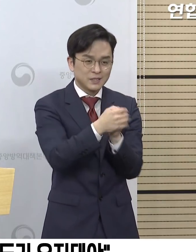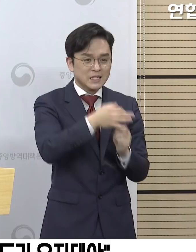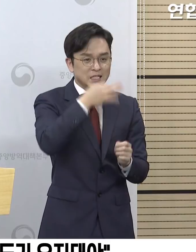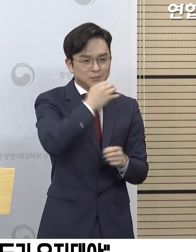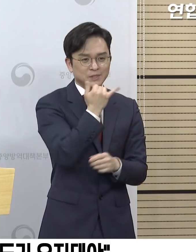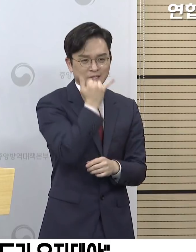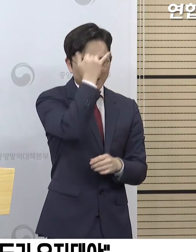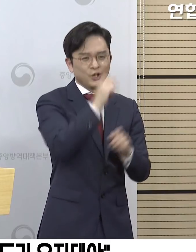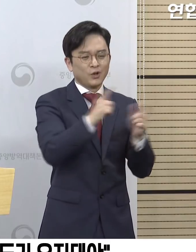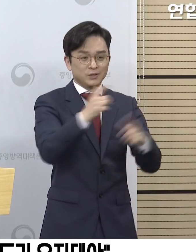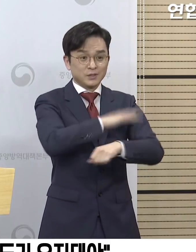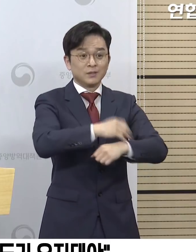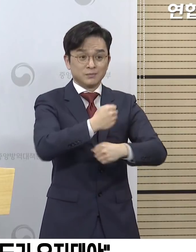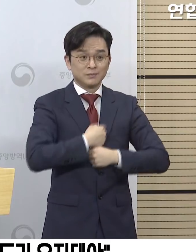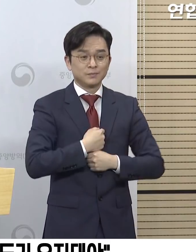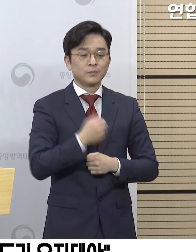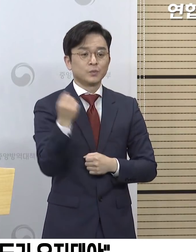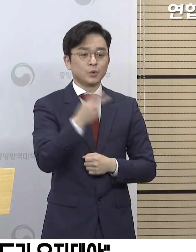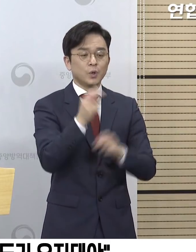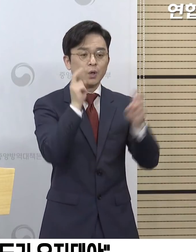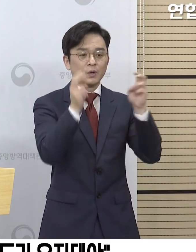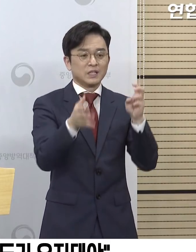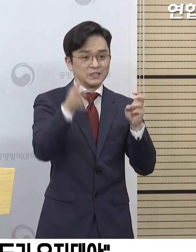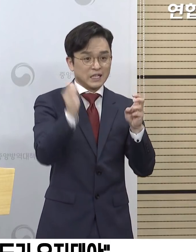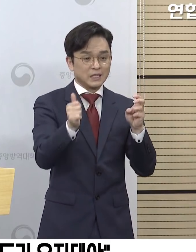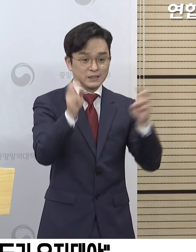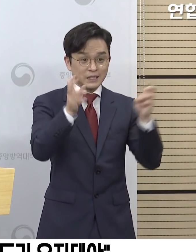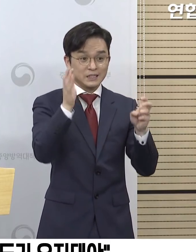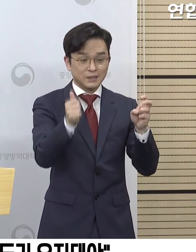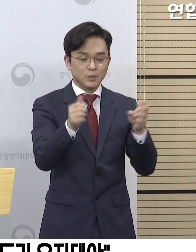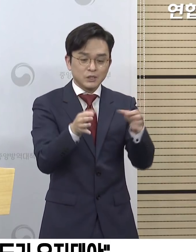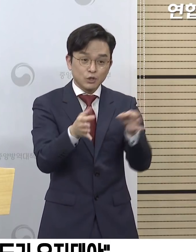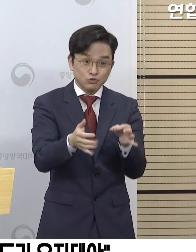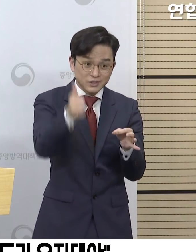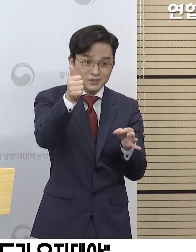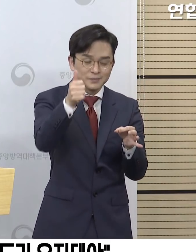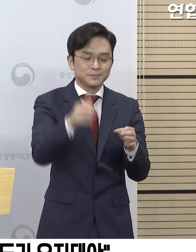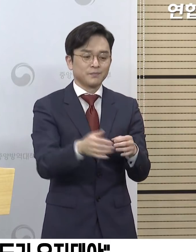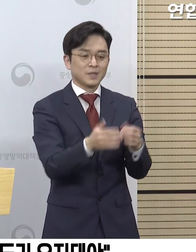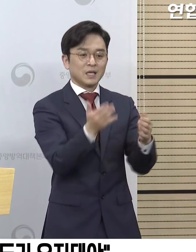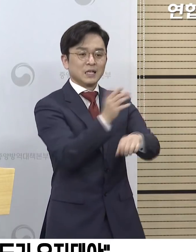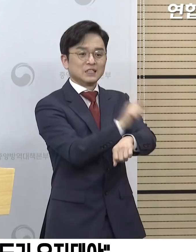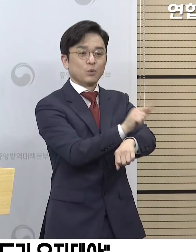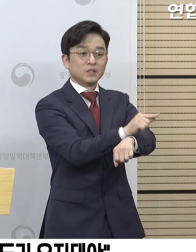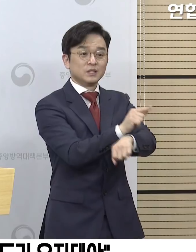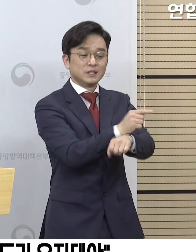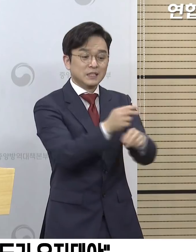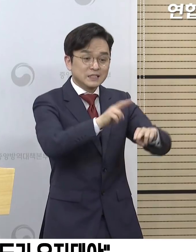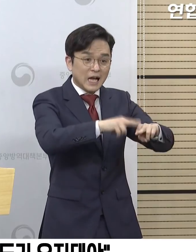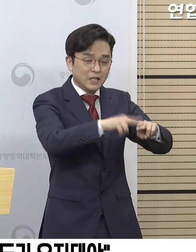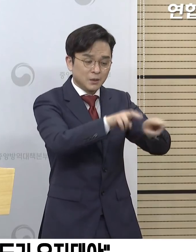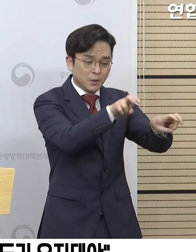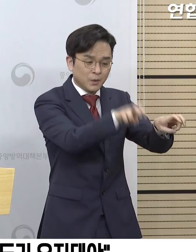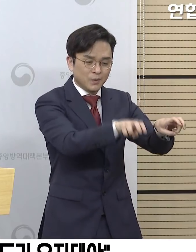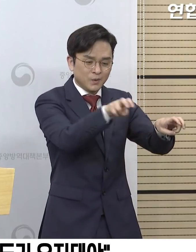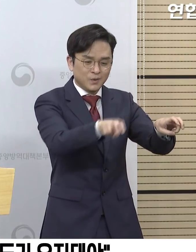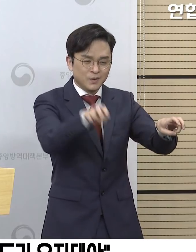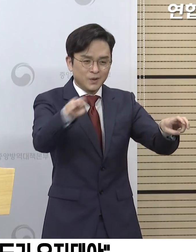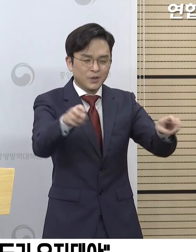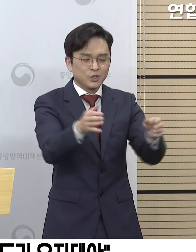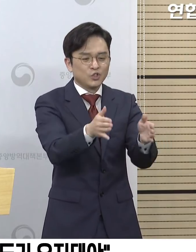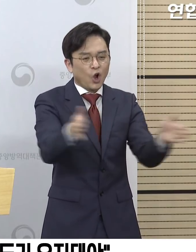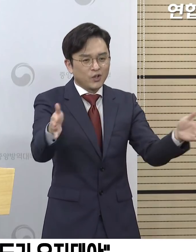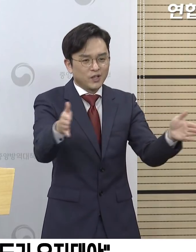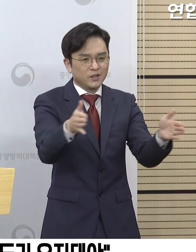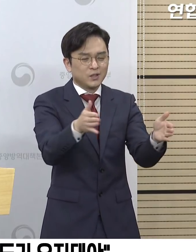요청드립니다. 사업주들께서도 직원 자석 간격을 확대하거나 재택근무, 유연근무 등을 통해 직원